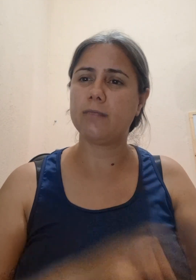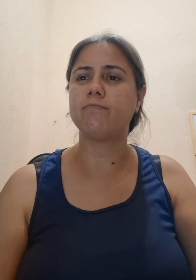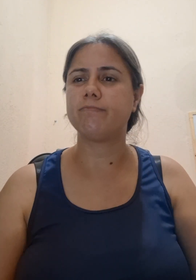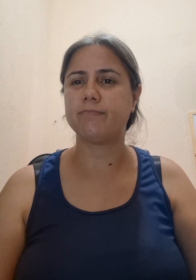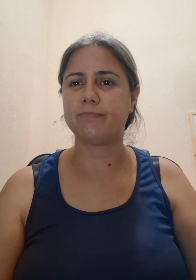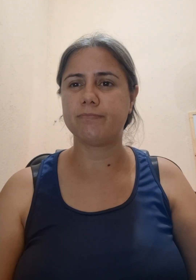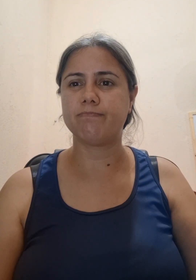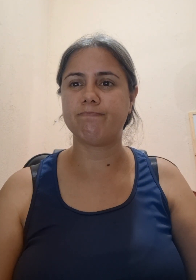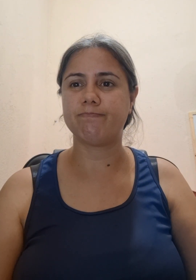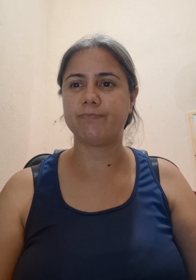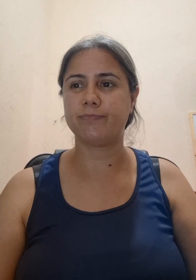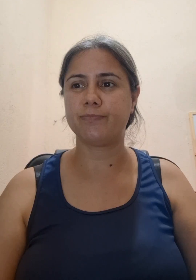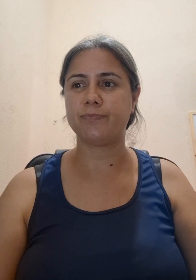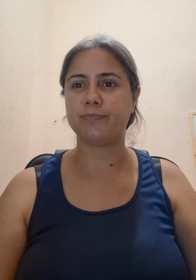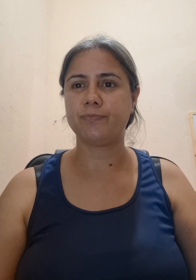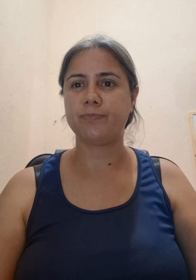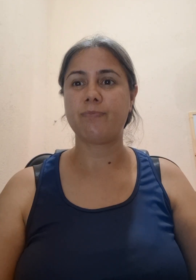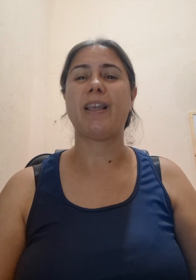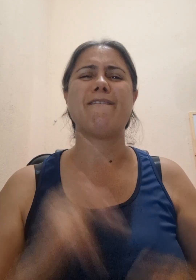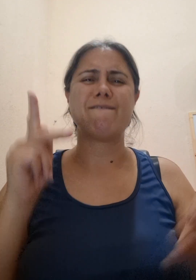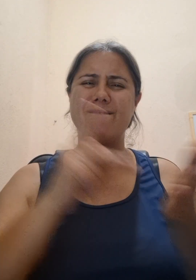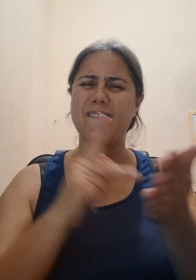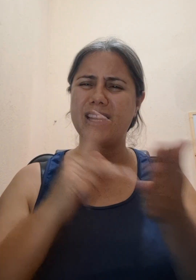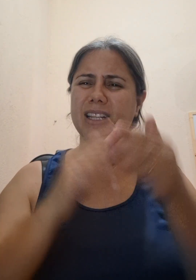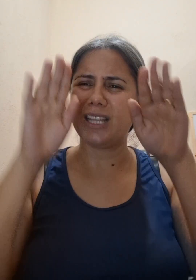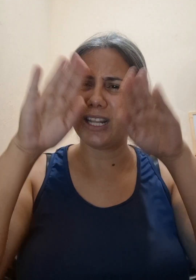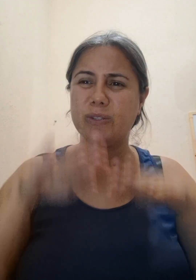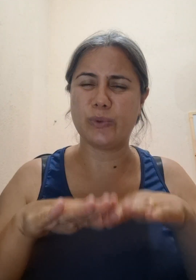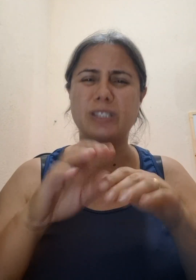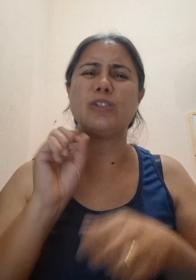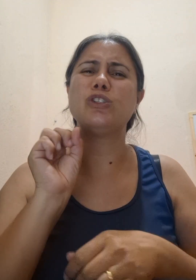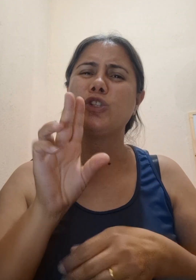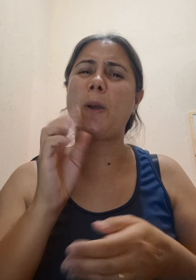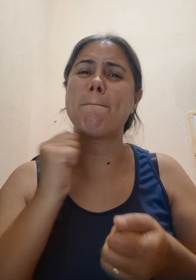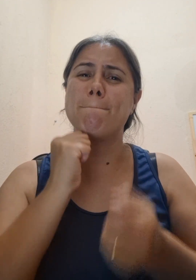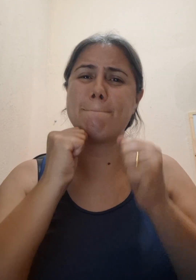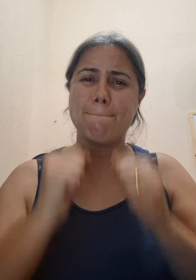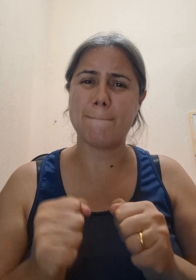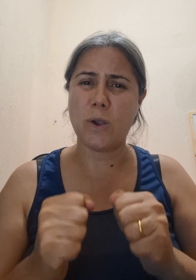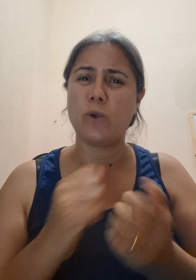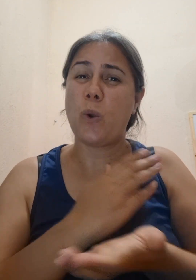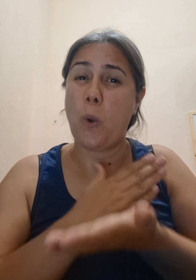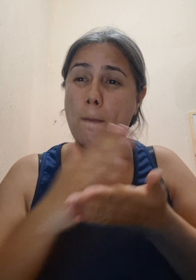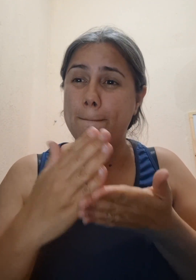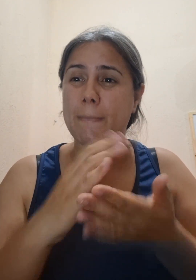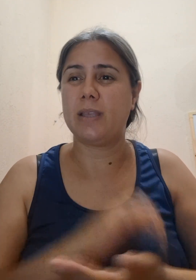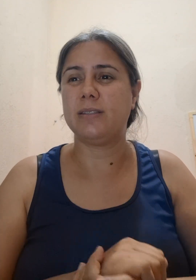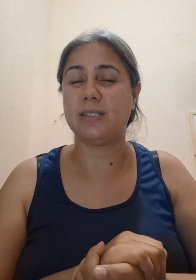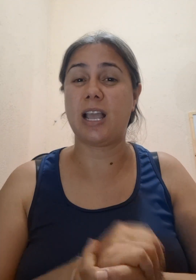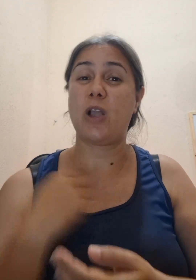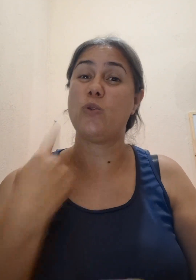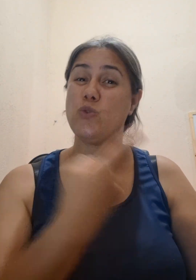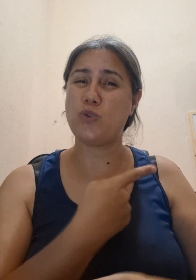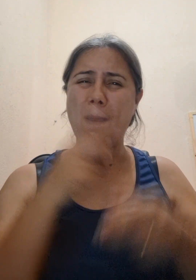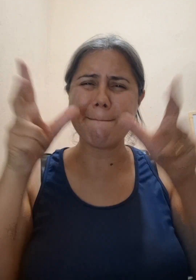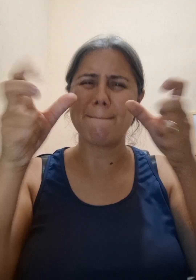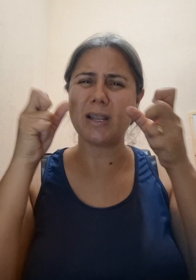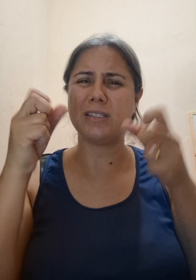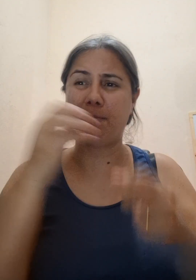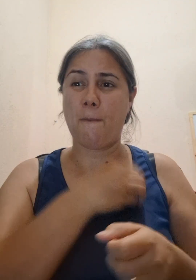coração arrependido e pedimos perdão. A verdadeira adoração só pode